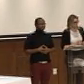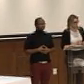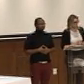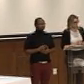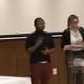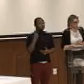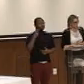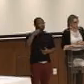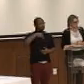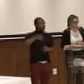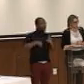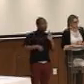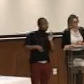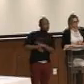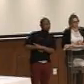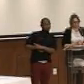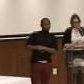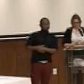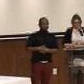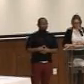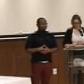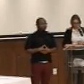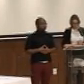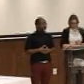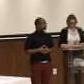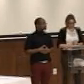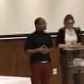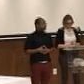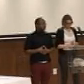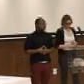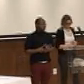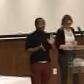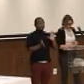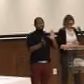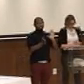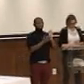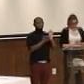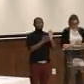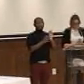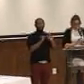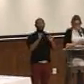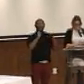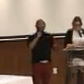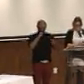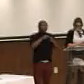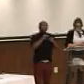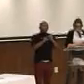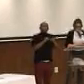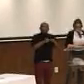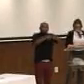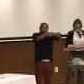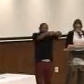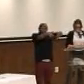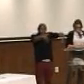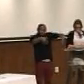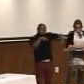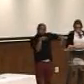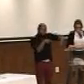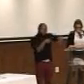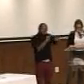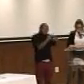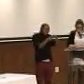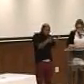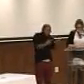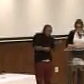2 minutos para a tréplica. Então, está na nossa proposta de rever o organograma do Instituto, da mesma forma como fizemos